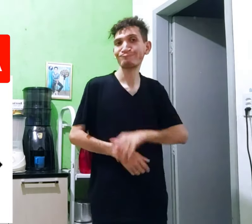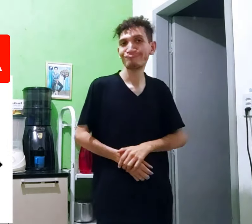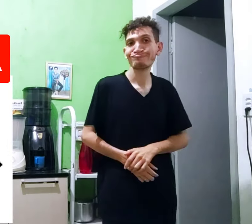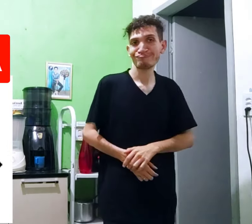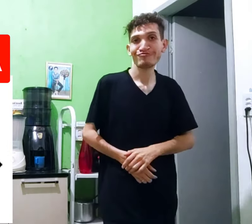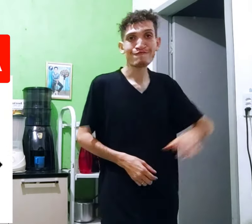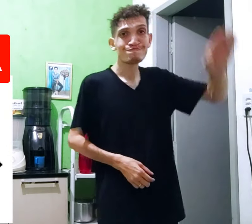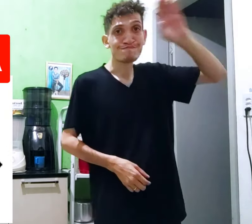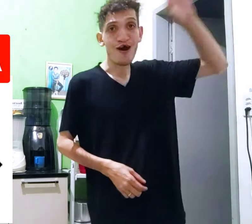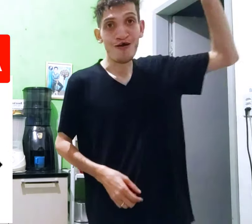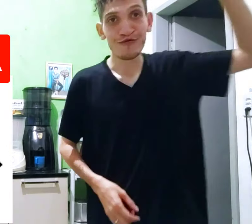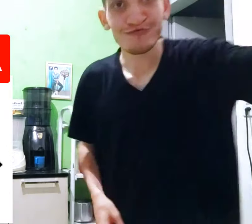Legal.